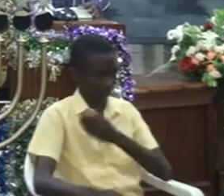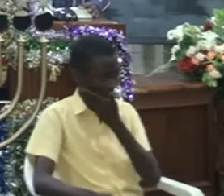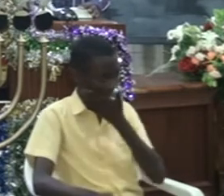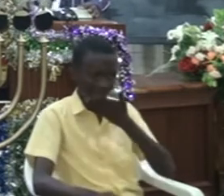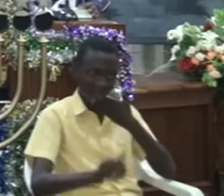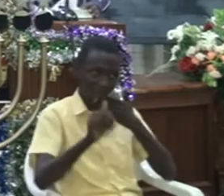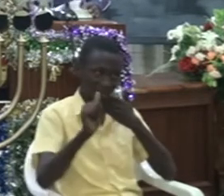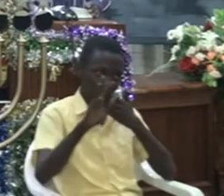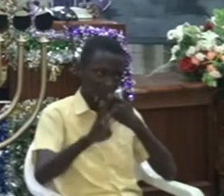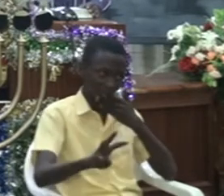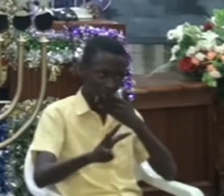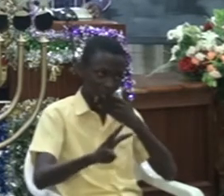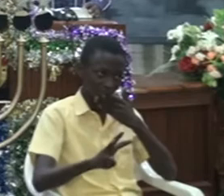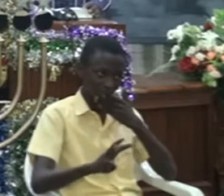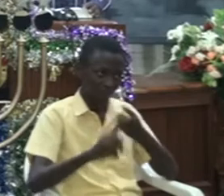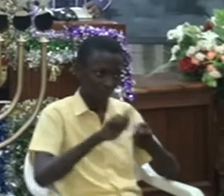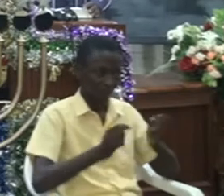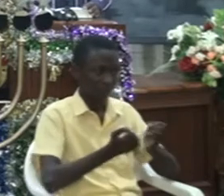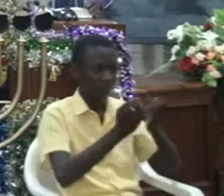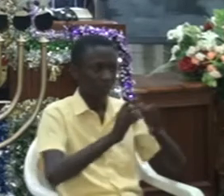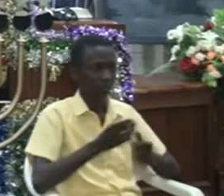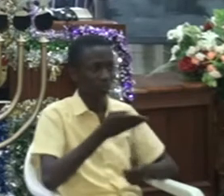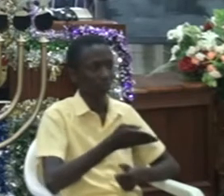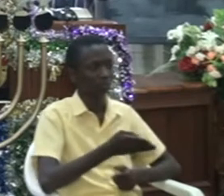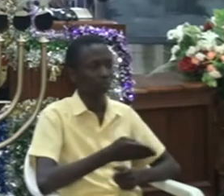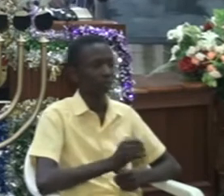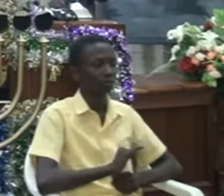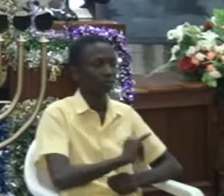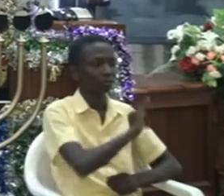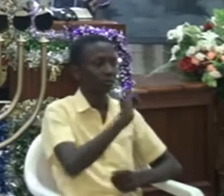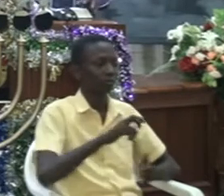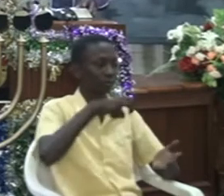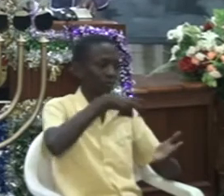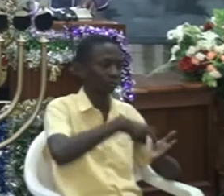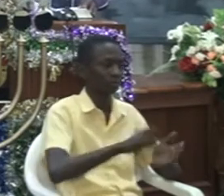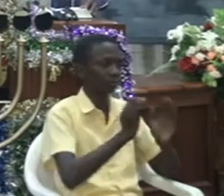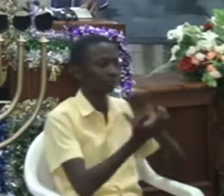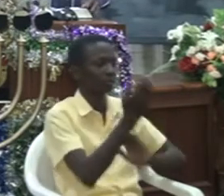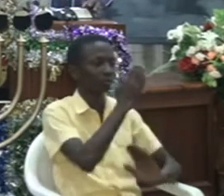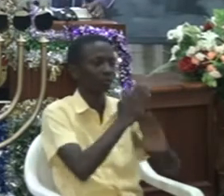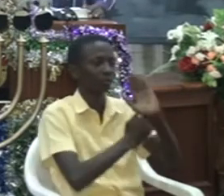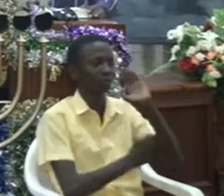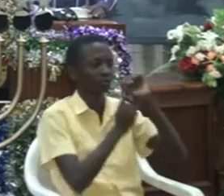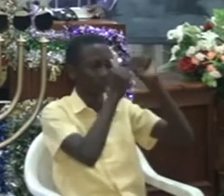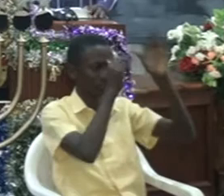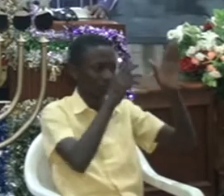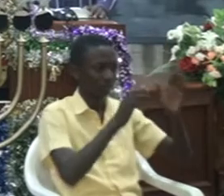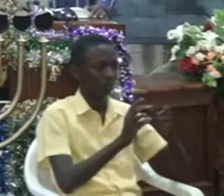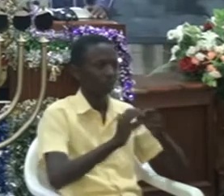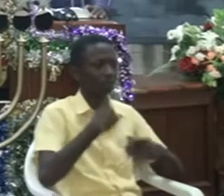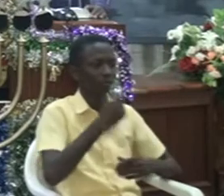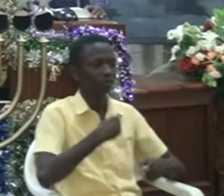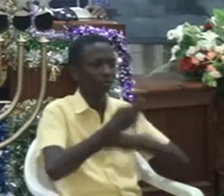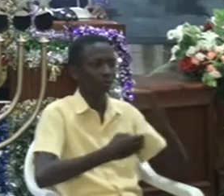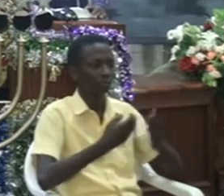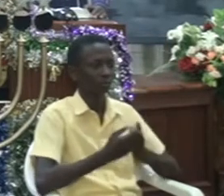10 na 4. À cause de cela, je fléchis les genoux devant le Père, de qui toute famille dans les cieux